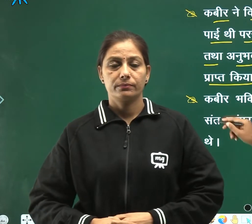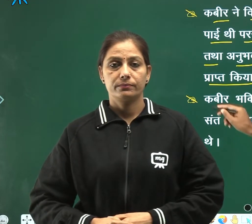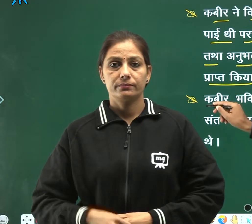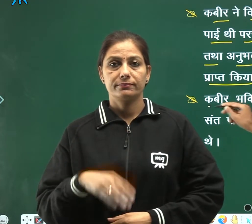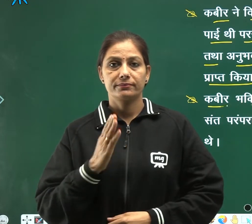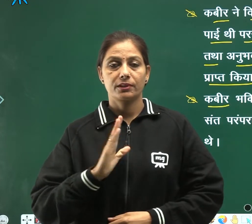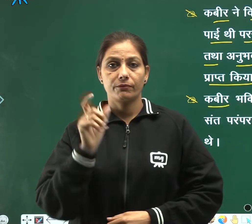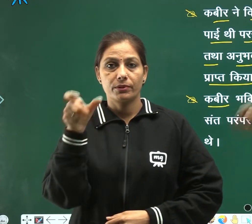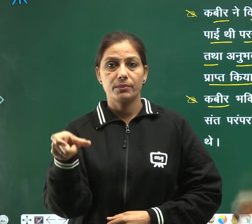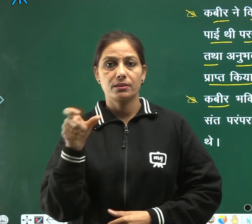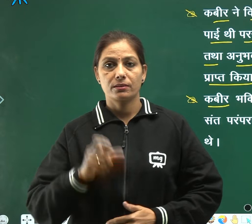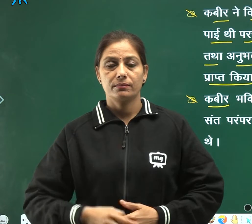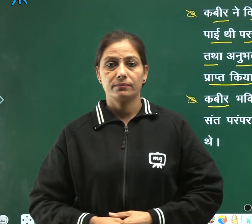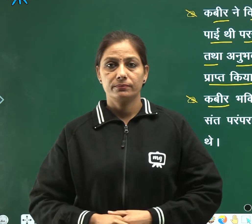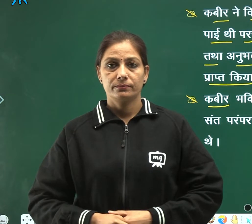कबीर